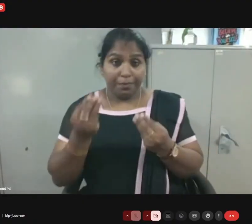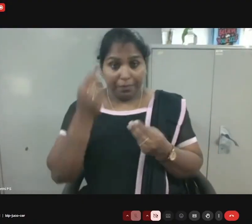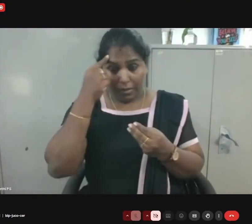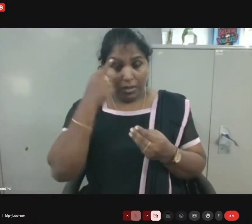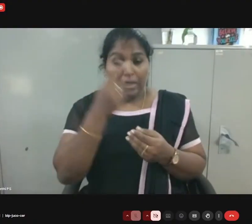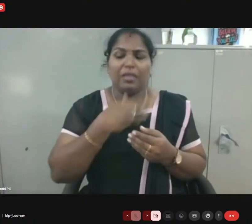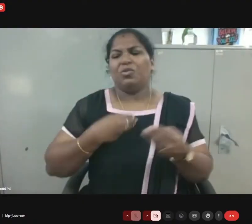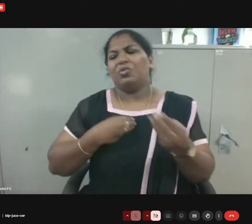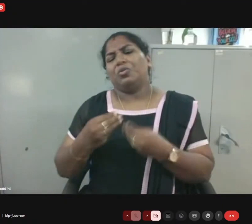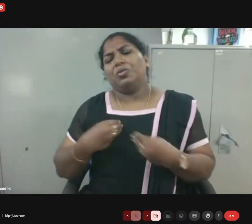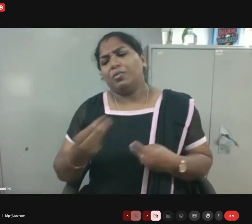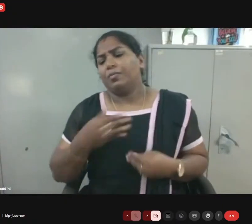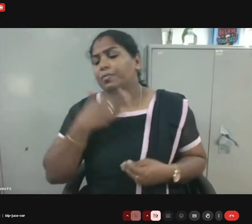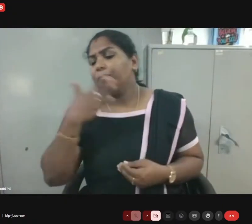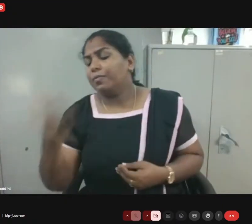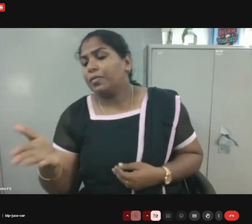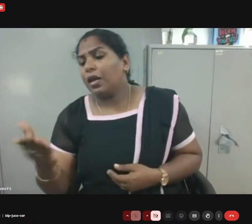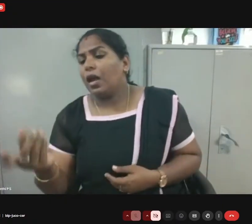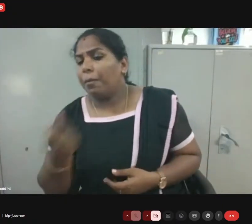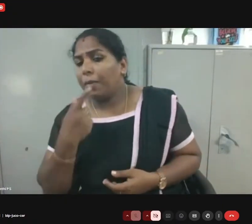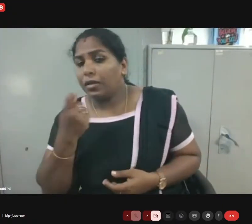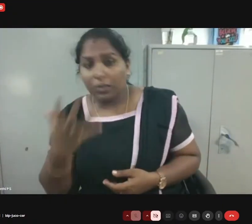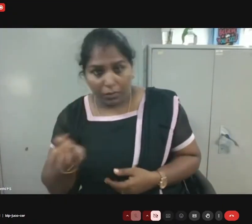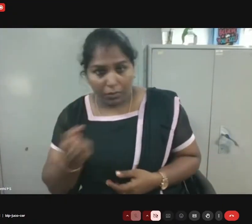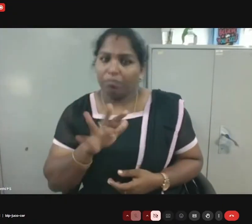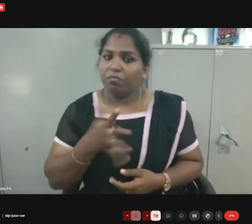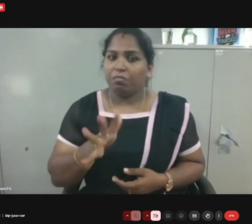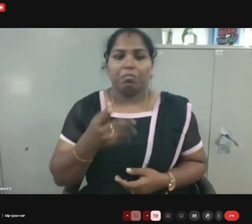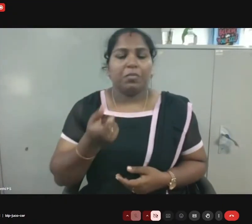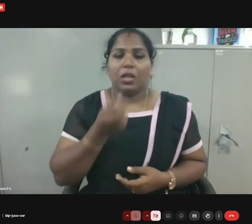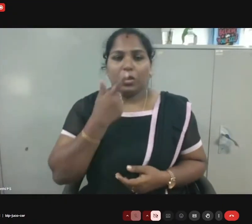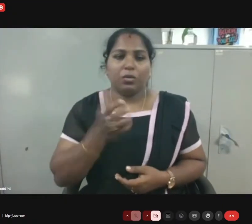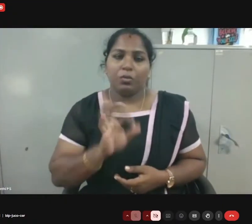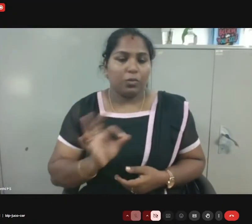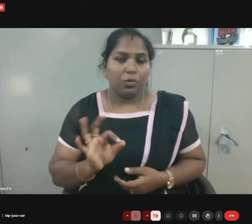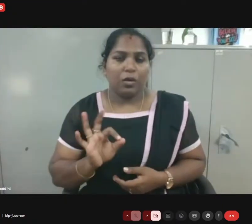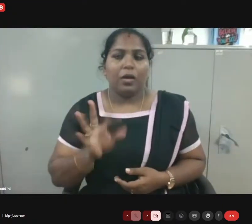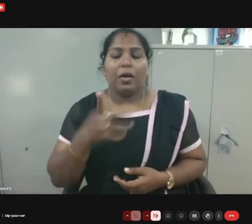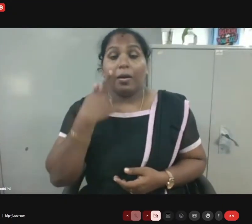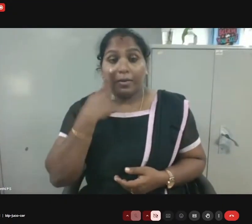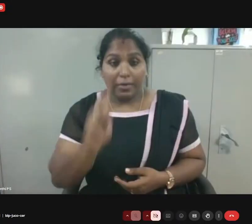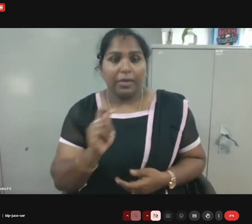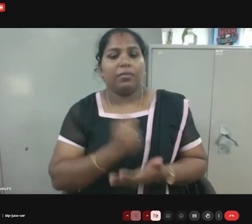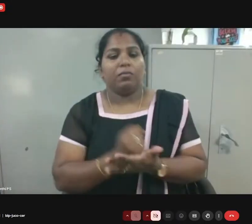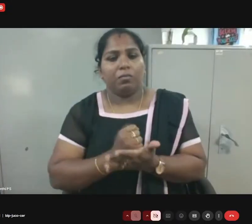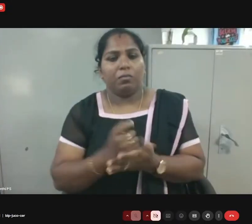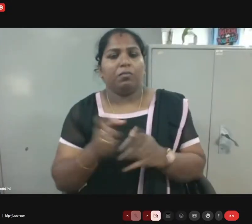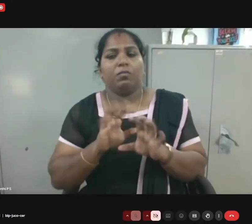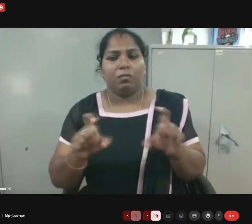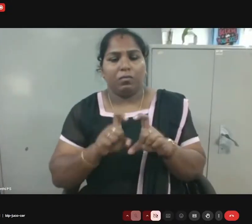പോയി കിട്ടുന്ന മരുന്നല്ലാത്തതുകൊണ്ട് പലർക്കും ഈ മരുന്നുകൾ കിട്ടാറില്ല. അത് നമ്മൾ ഓരോ ട്രയലില് ജോയിൻ ചെയ്താൽ മാത്രമേ